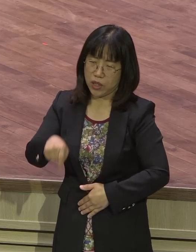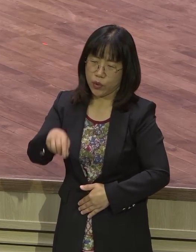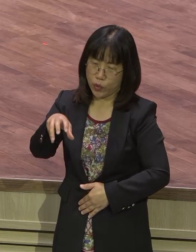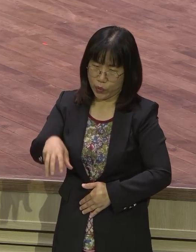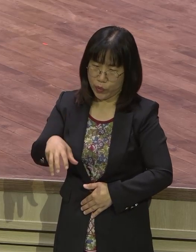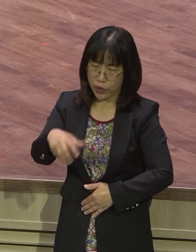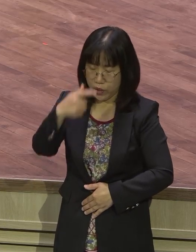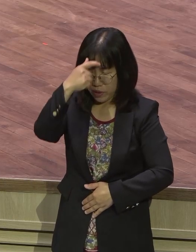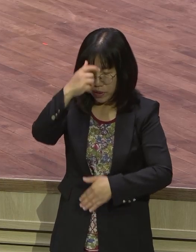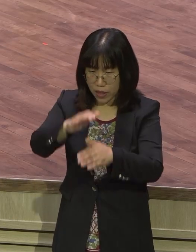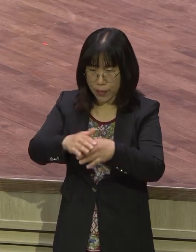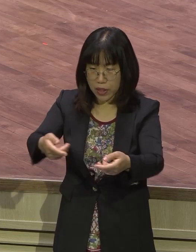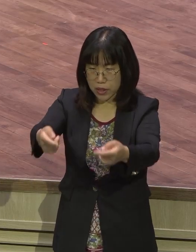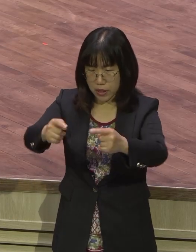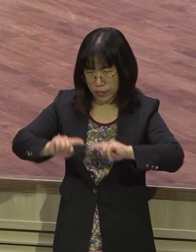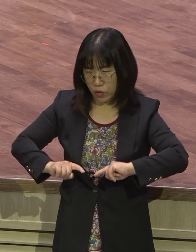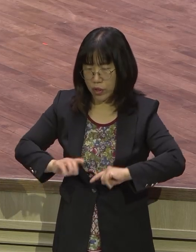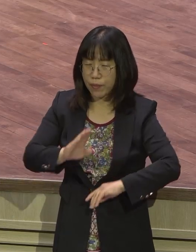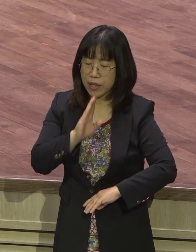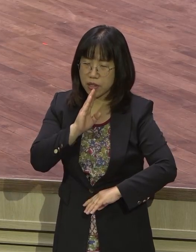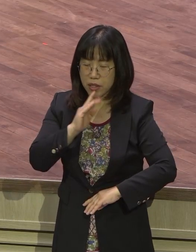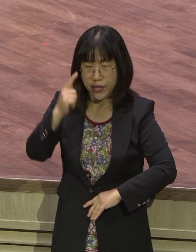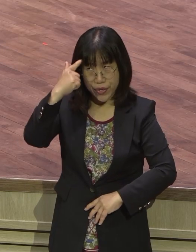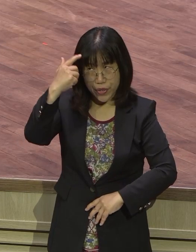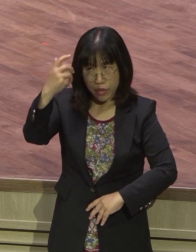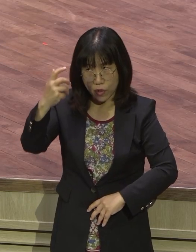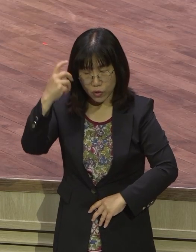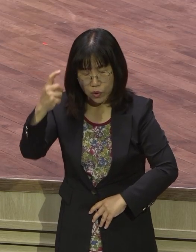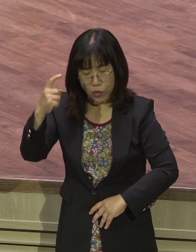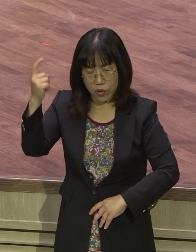정상이에요 여러분이 영적으로 긴장 놓치면 안 돼요